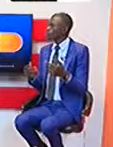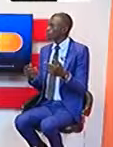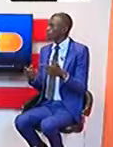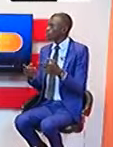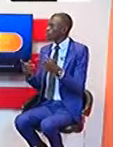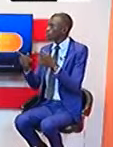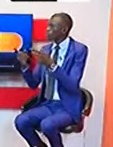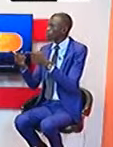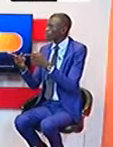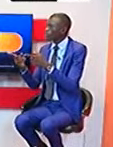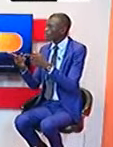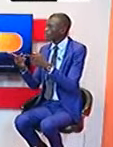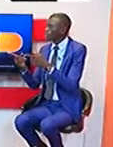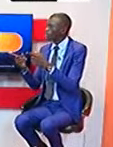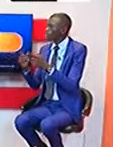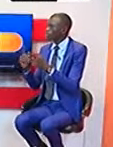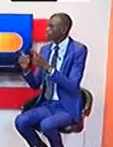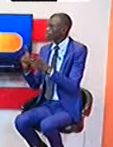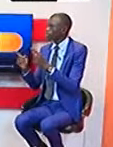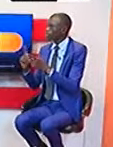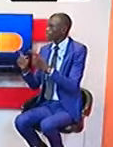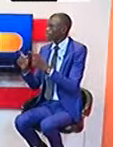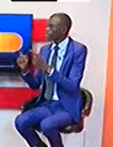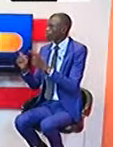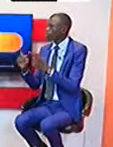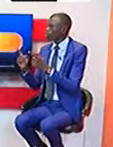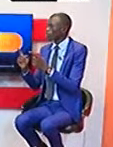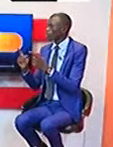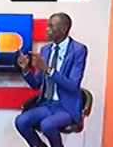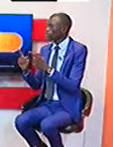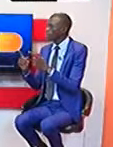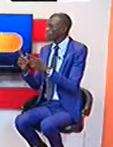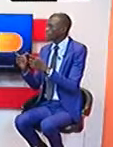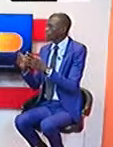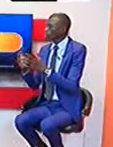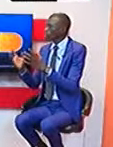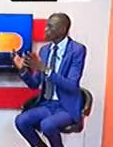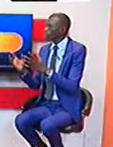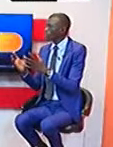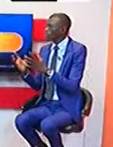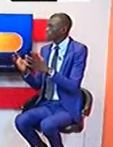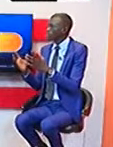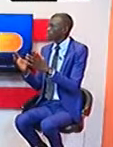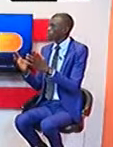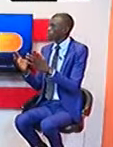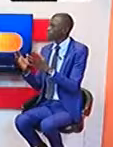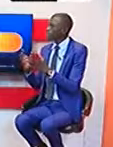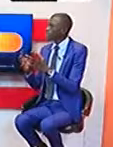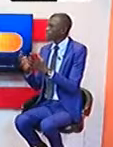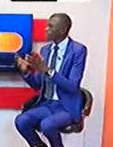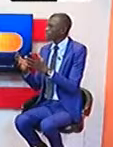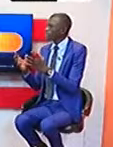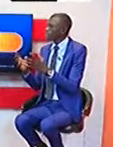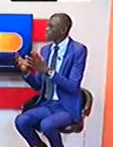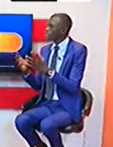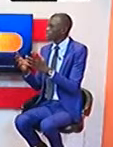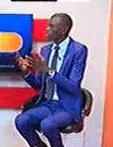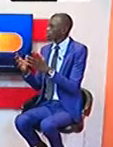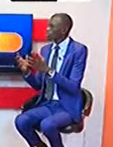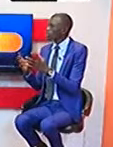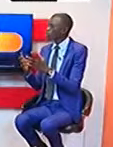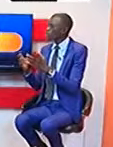enduulu sookera oba wali simanyi mateeka bwegagatta nakutoolako naye olaba otya obutaba nabeejenti